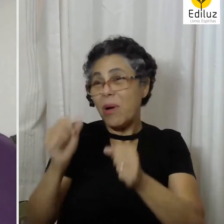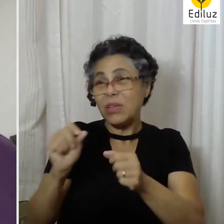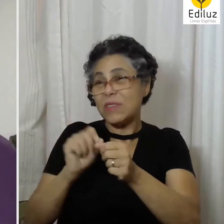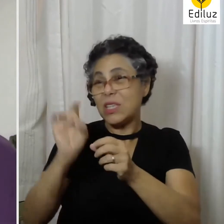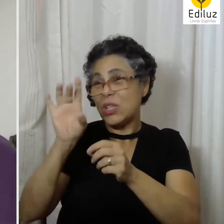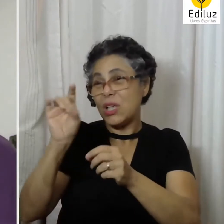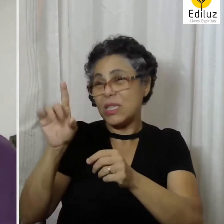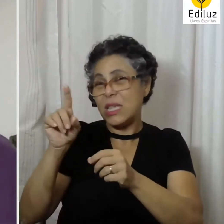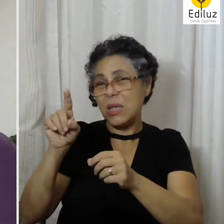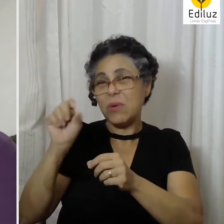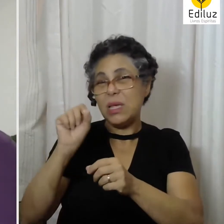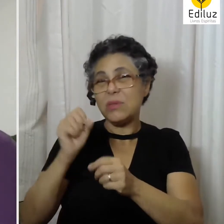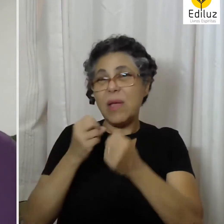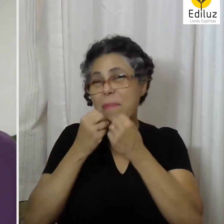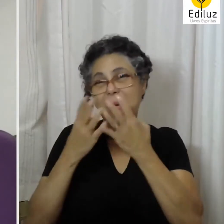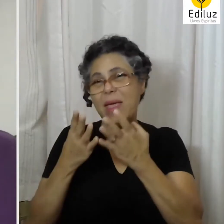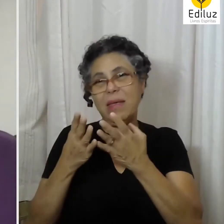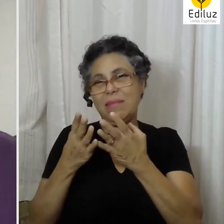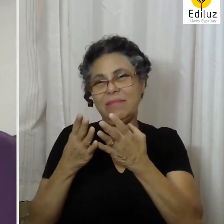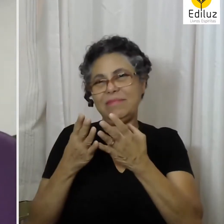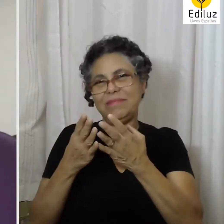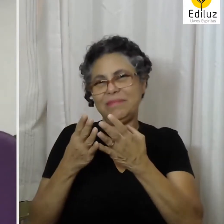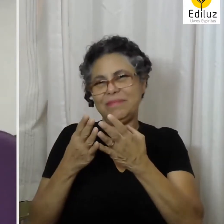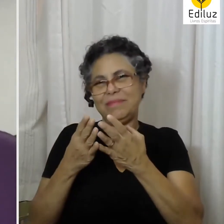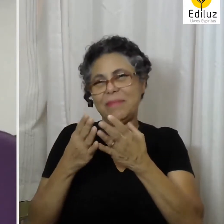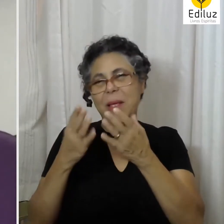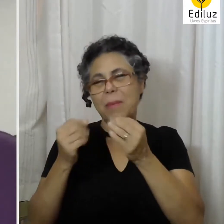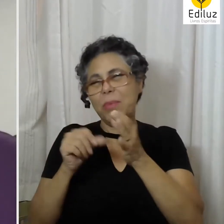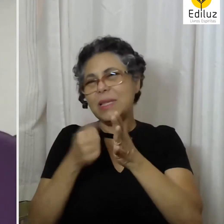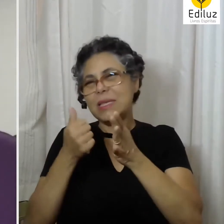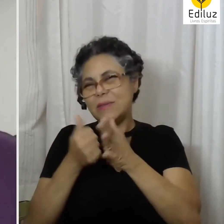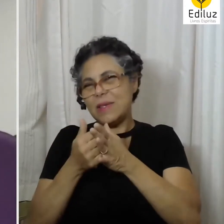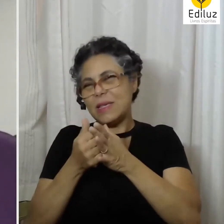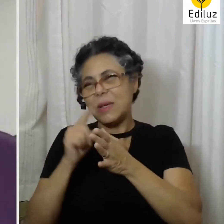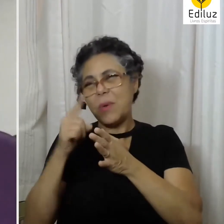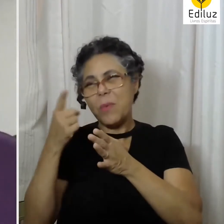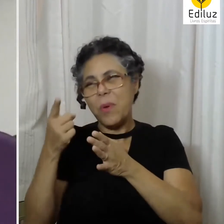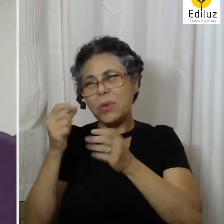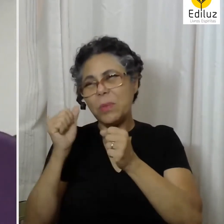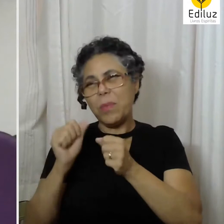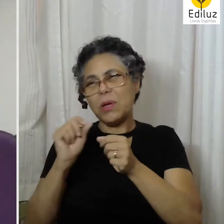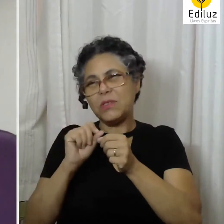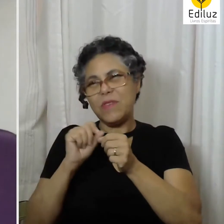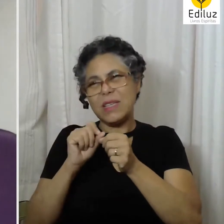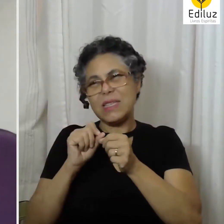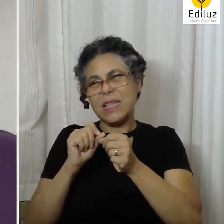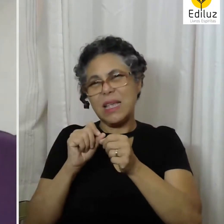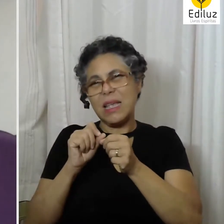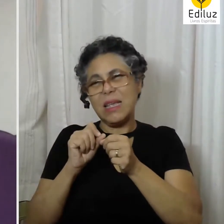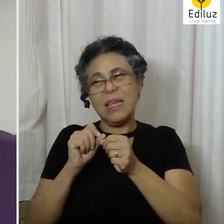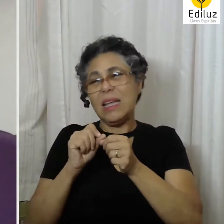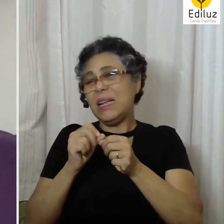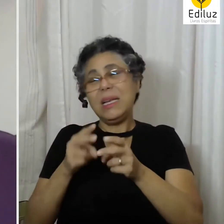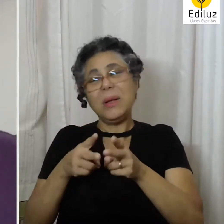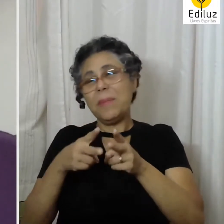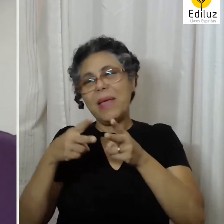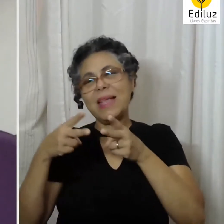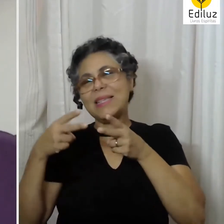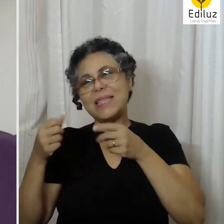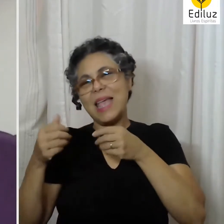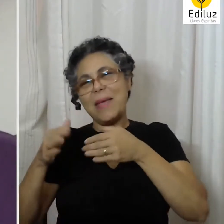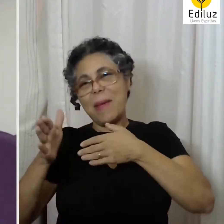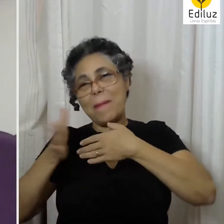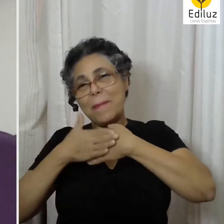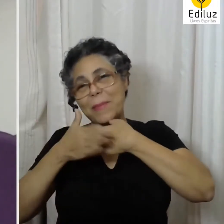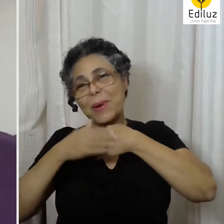mesmo. Mas muitas vezes o outro que pode fazer por ele mesmo não percebe a capacidade